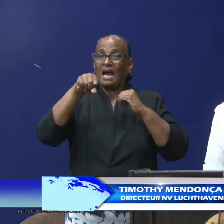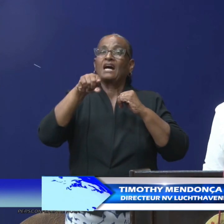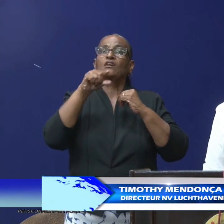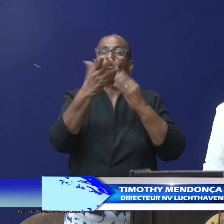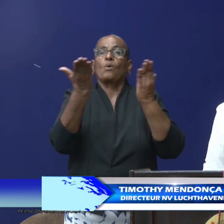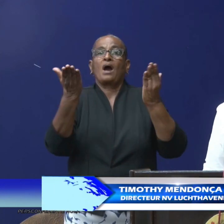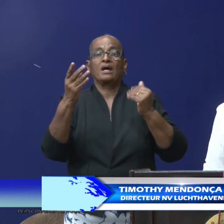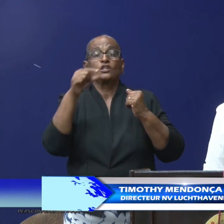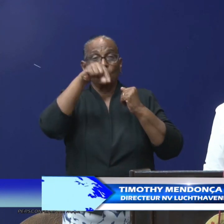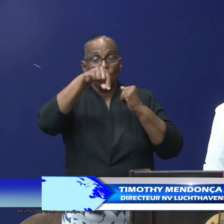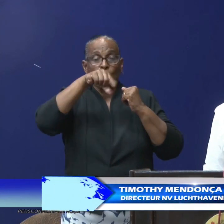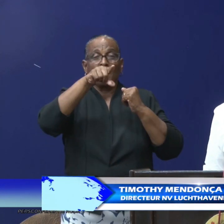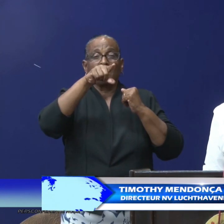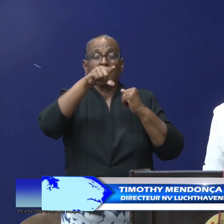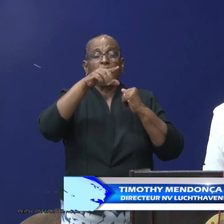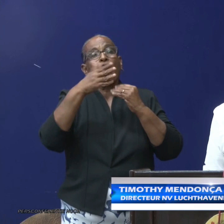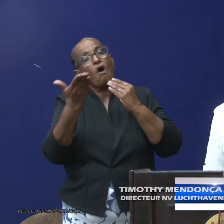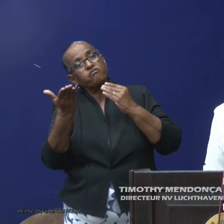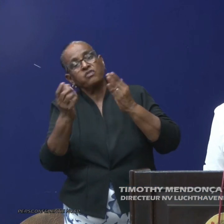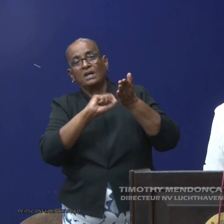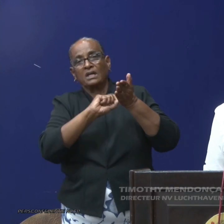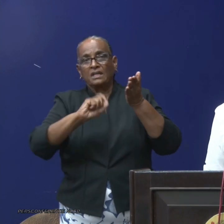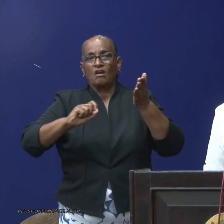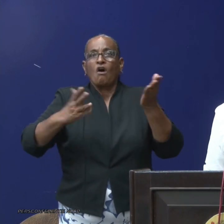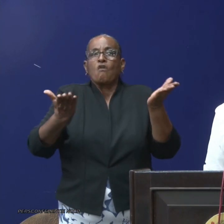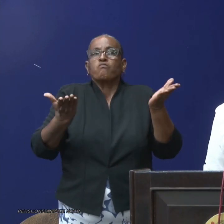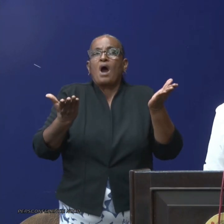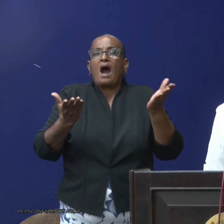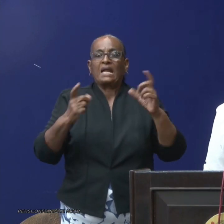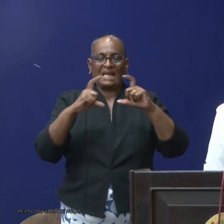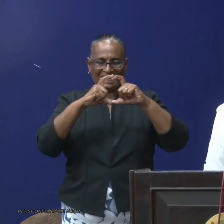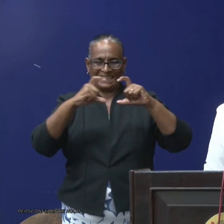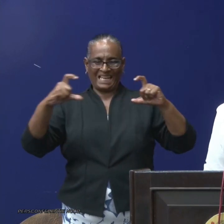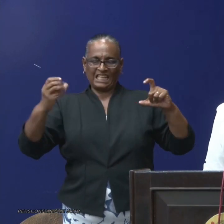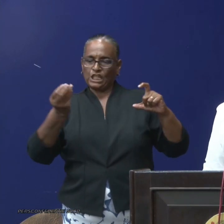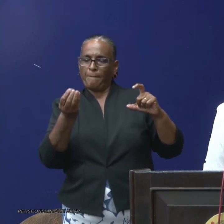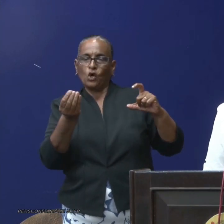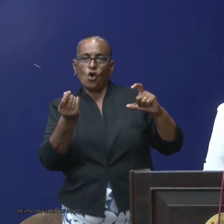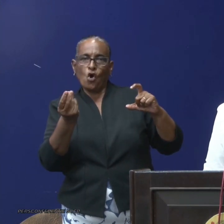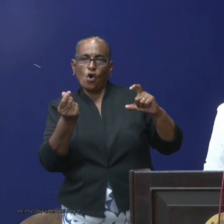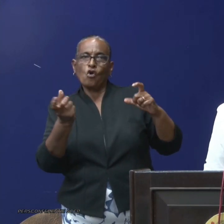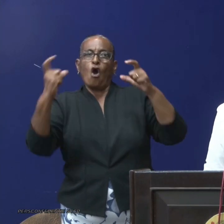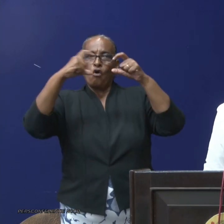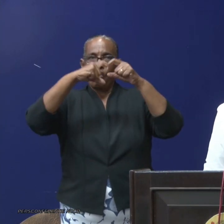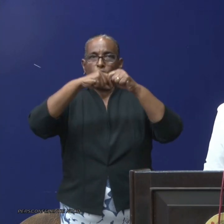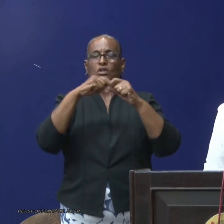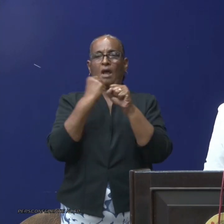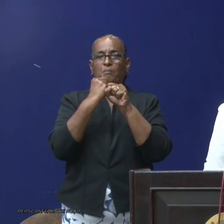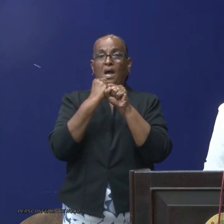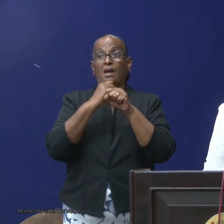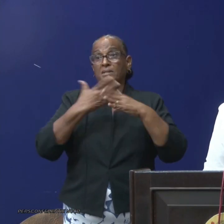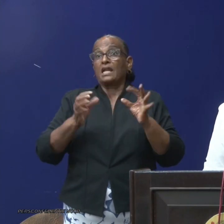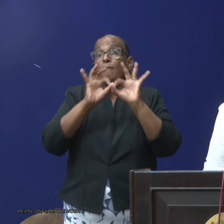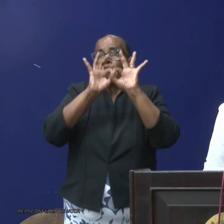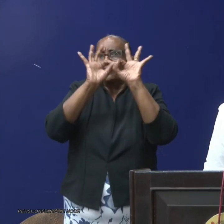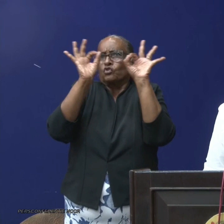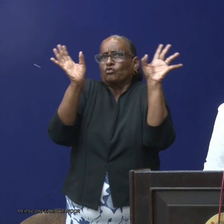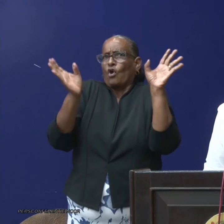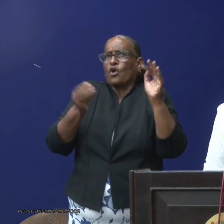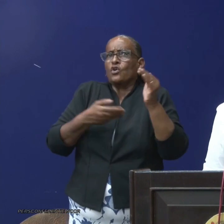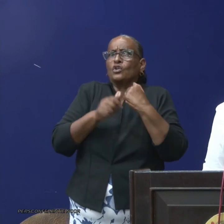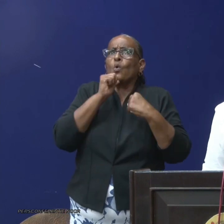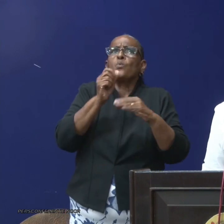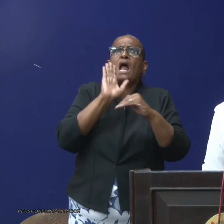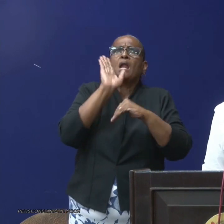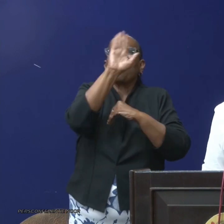registreren. En of met de airlines waar u geboekt heeft of waar u een ticket van heeft, zodat we een duidelijk beeld hebben van wie er allemaal buiten